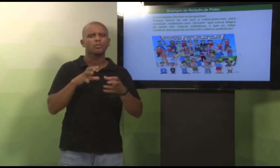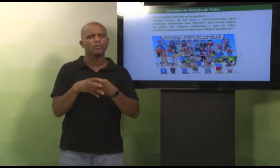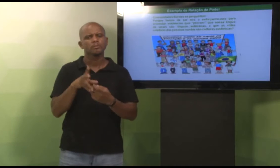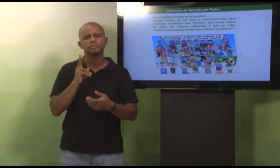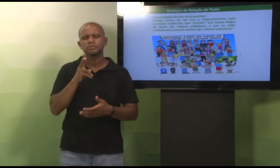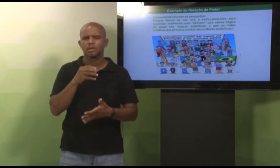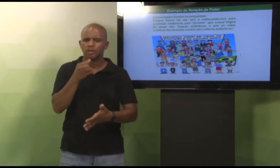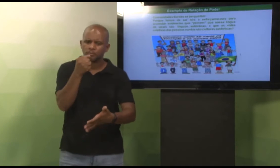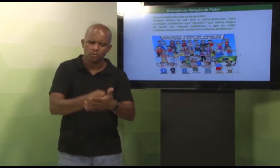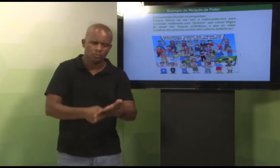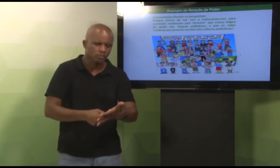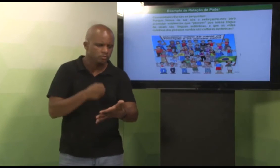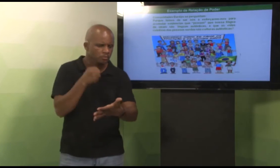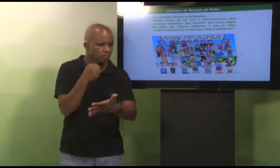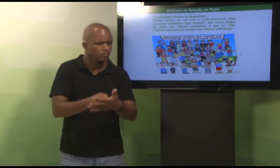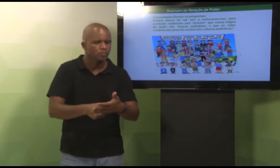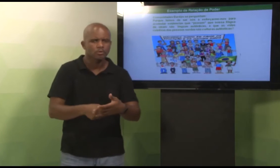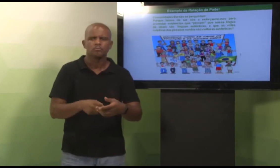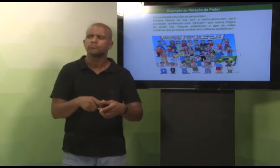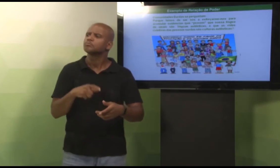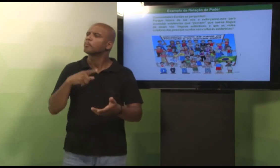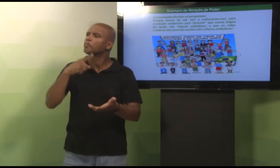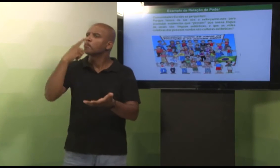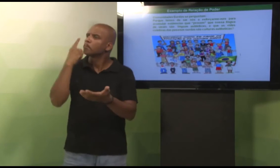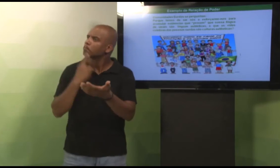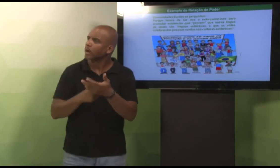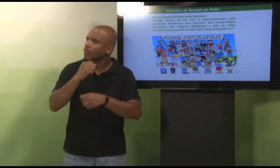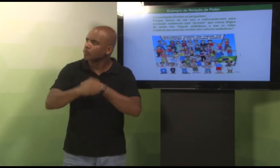5626. A comunidade sempre lutando,